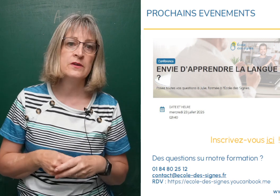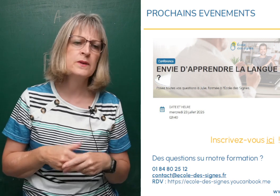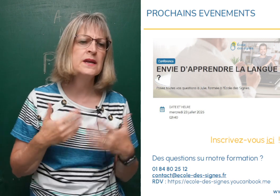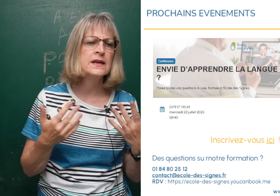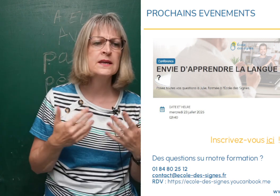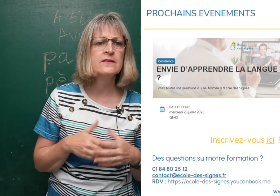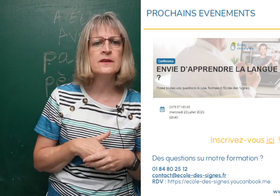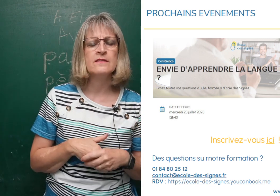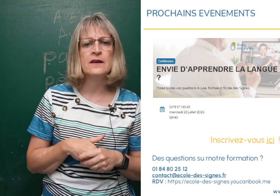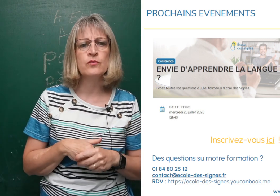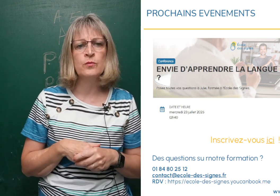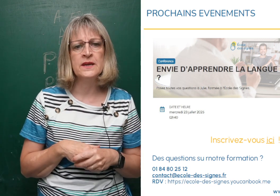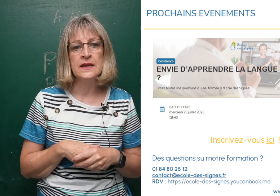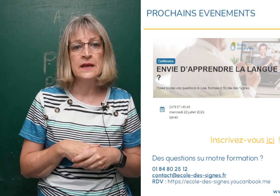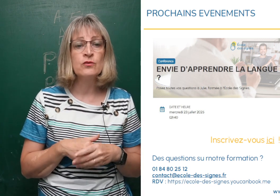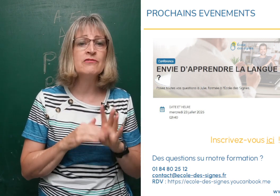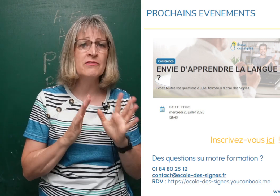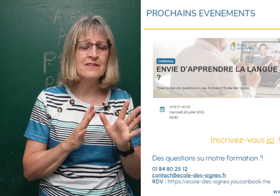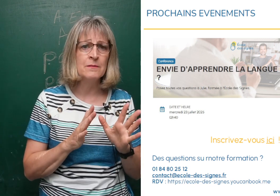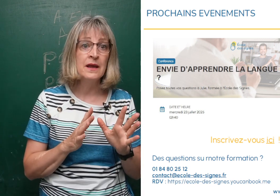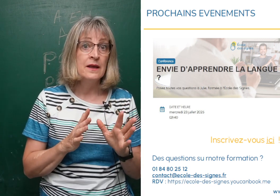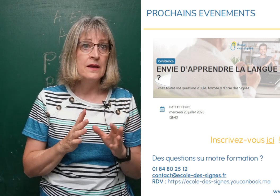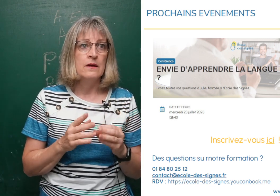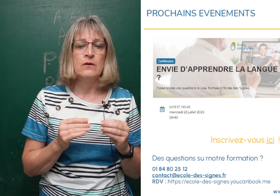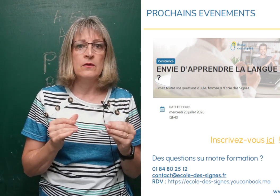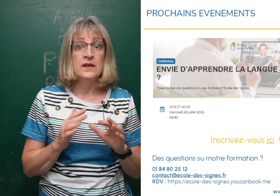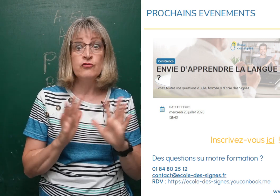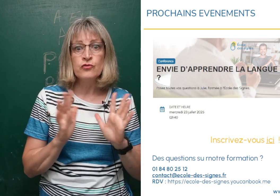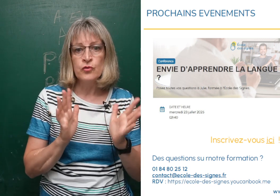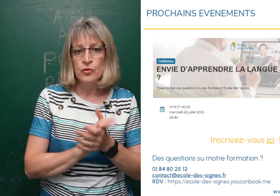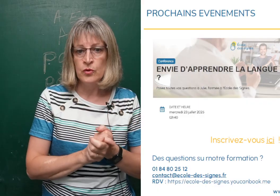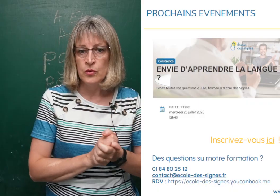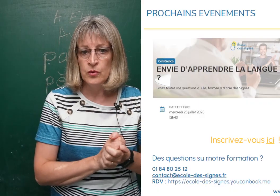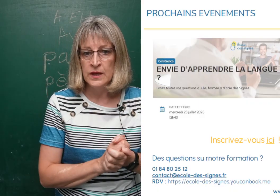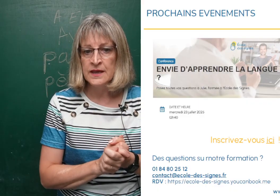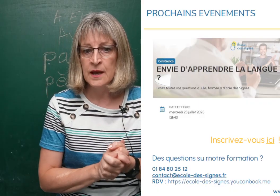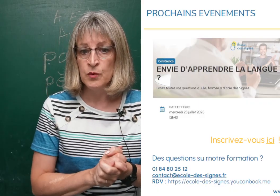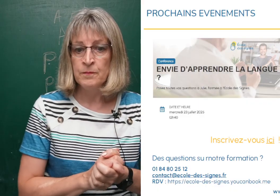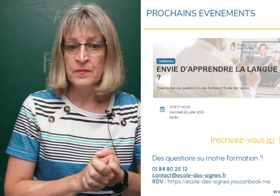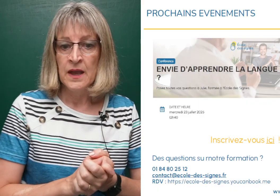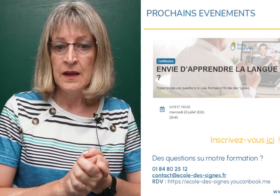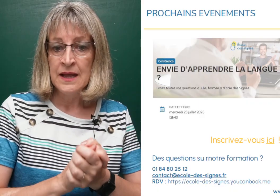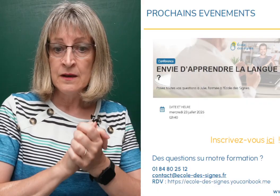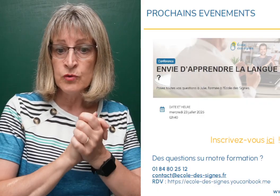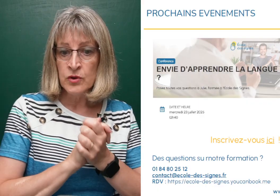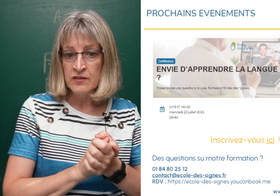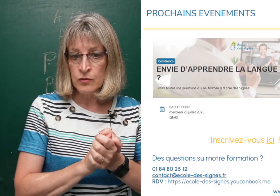compliqué, l'écrit, ça reste compliqué. Donc il faut faire simple et juste écrire un mot. L'autre question qu'on m'a